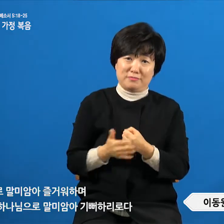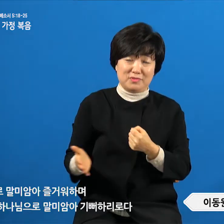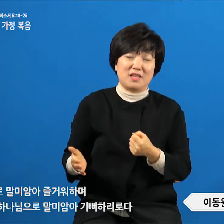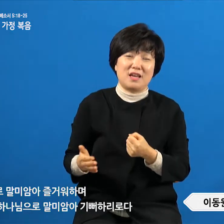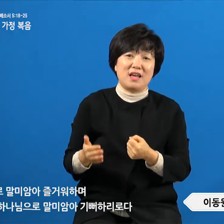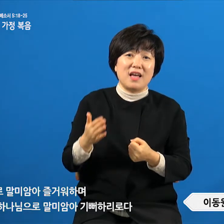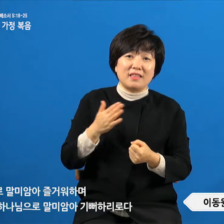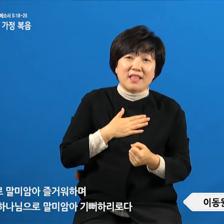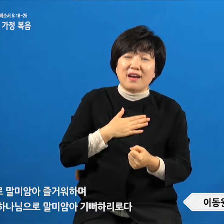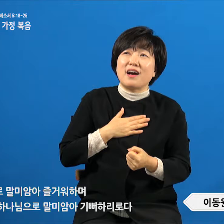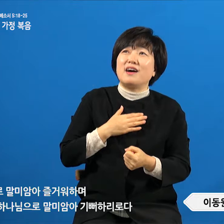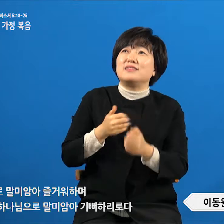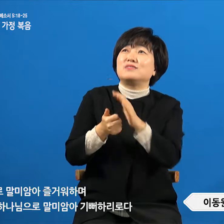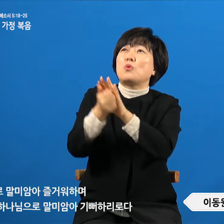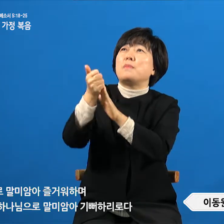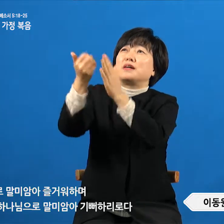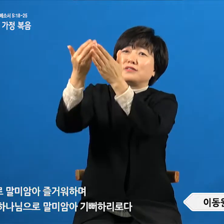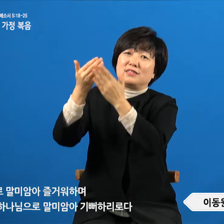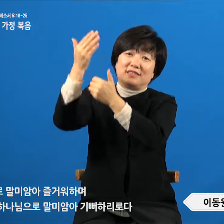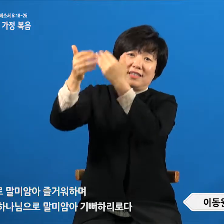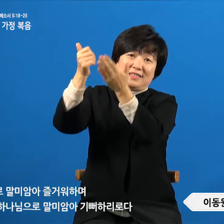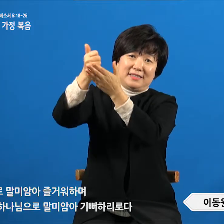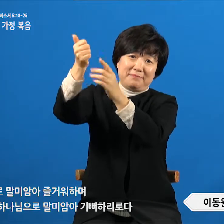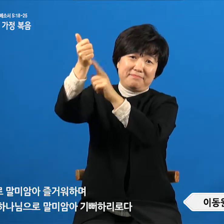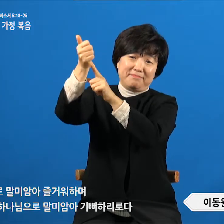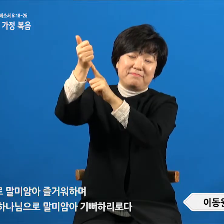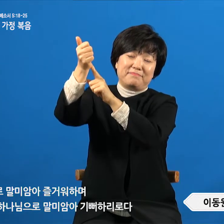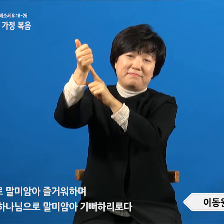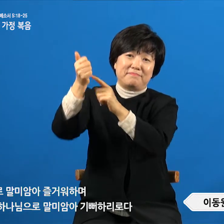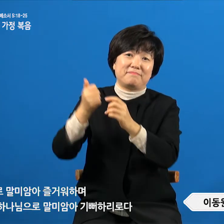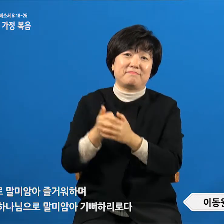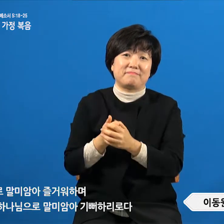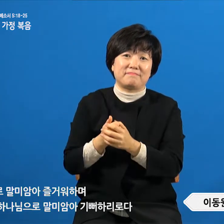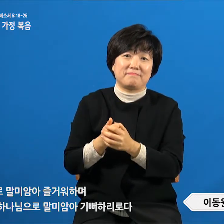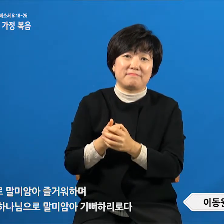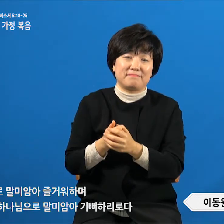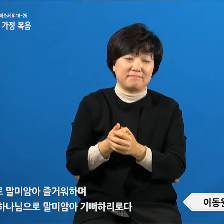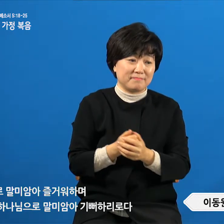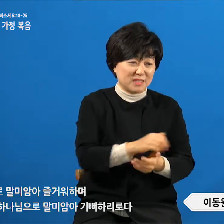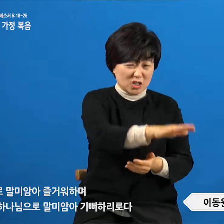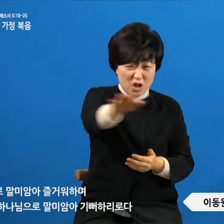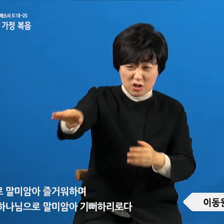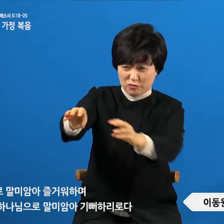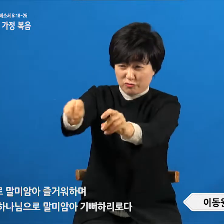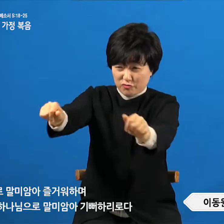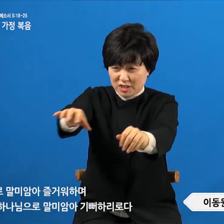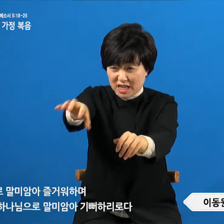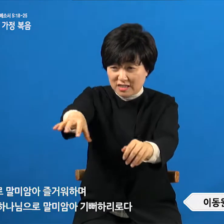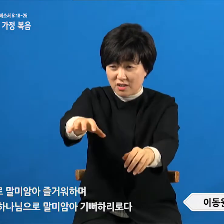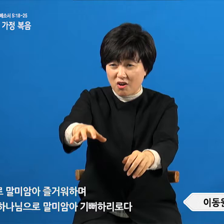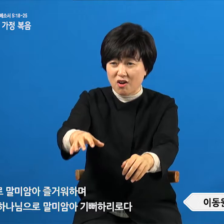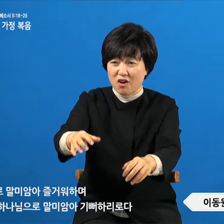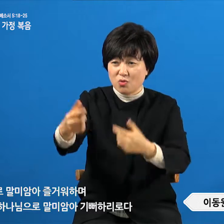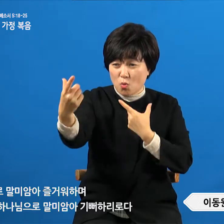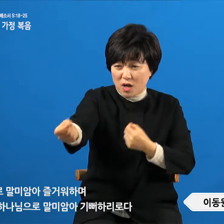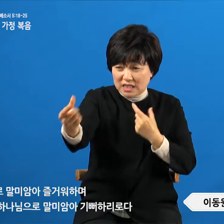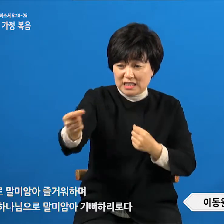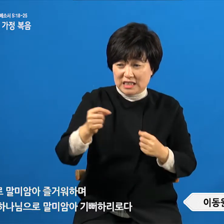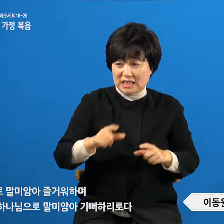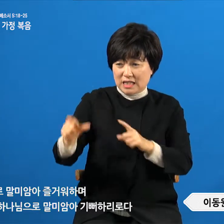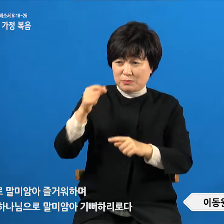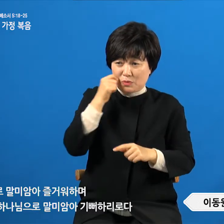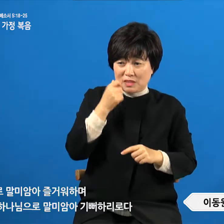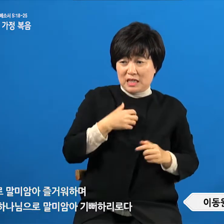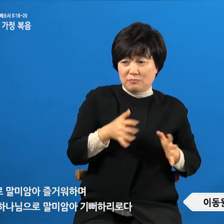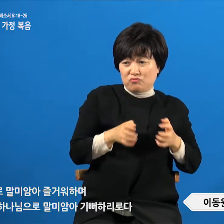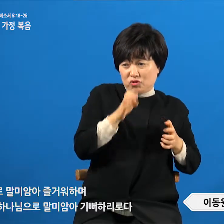때문에, 그 하나님이 우리의 소망이 되셨기 때문에 저 육지에서 사람들이 누리는 그 삶을 누리지